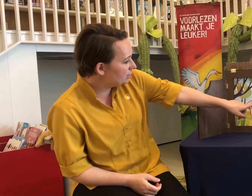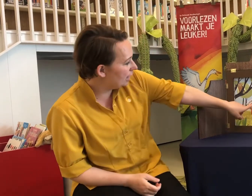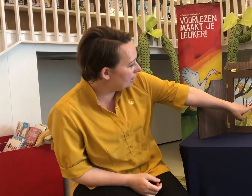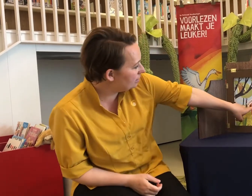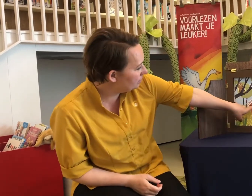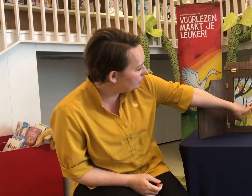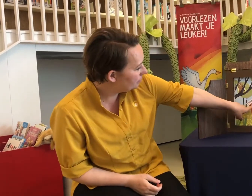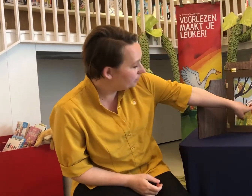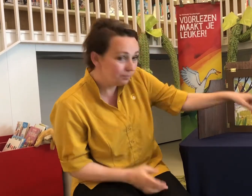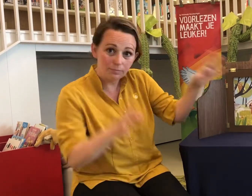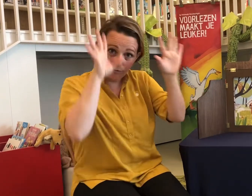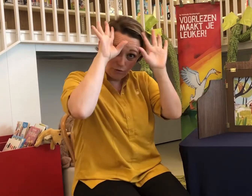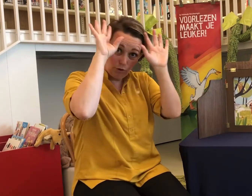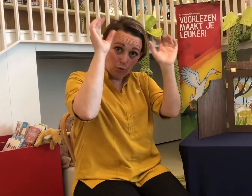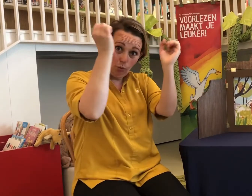staat ie. De koe.